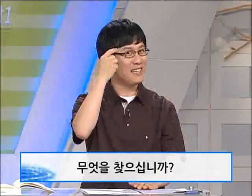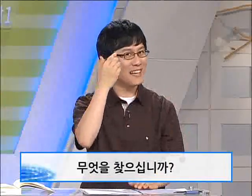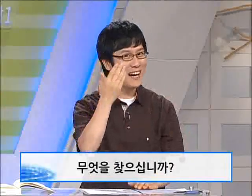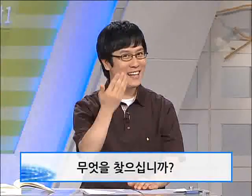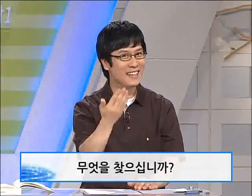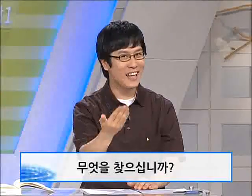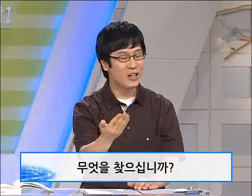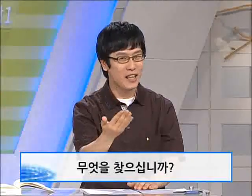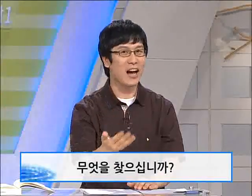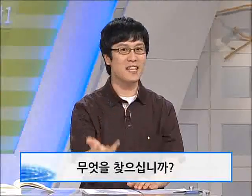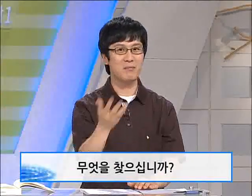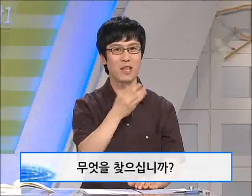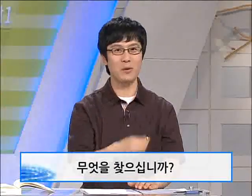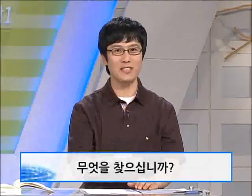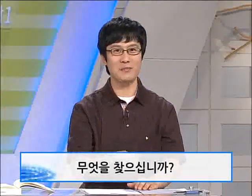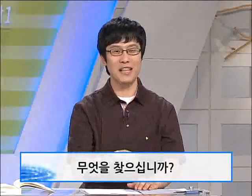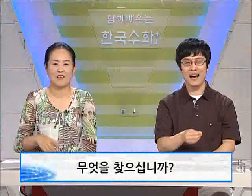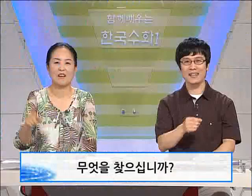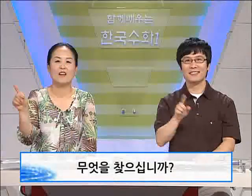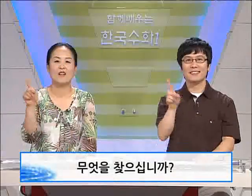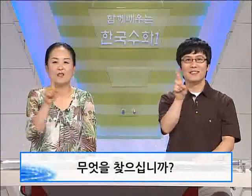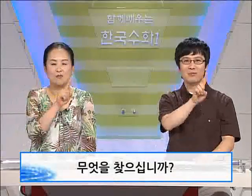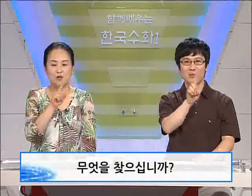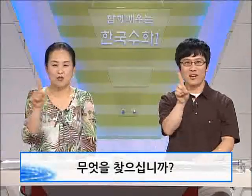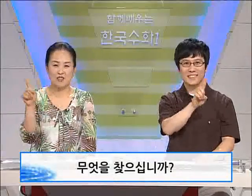무엇을 찾으십니까? 네, 다 같이 한번 해보겠습니다.